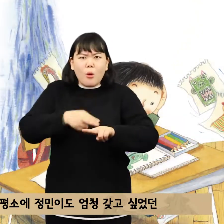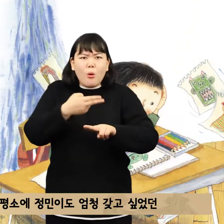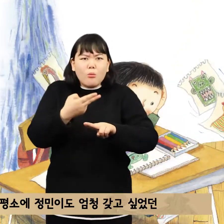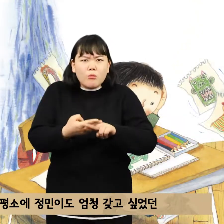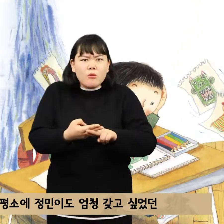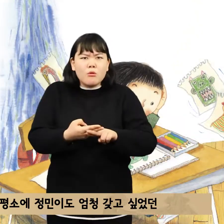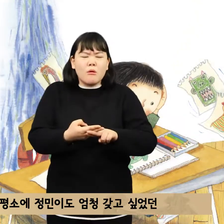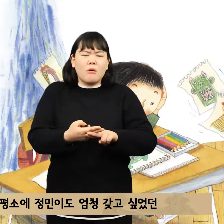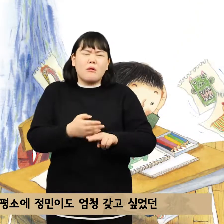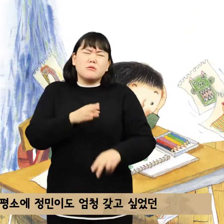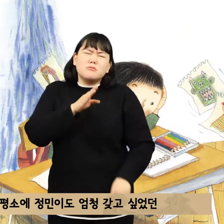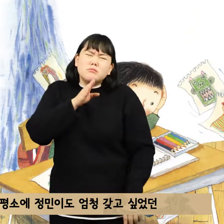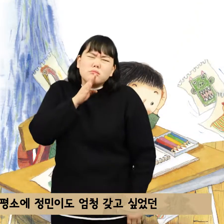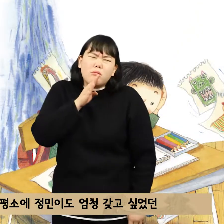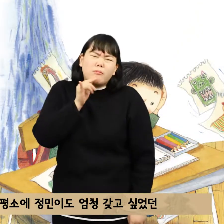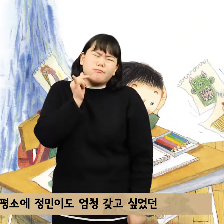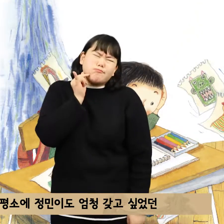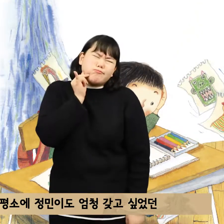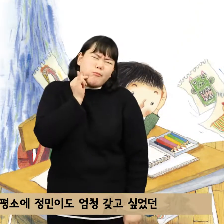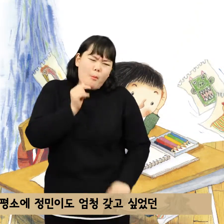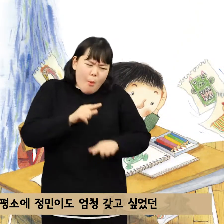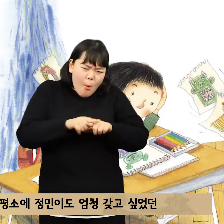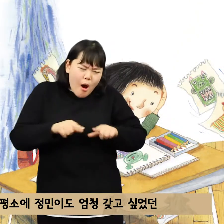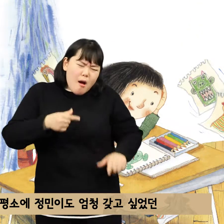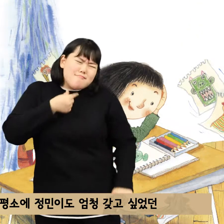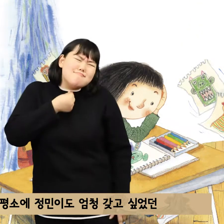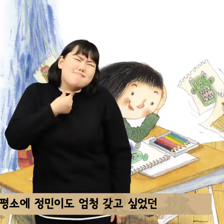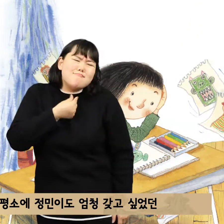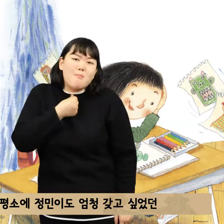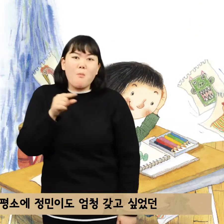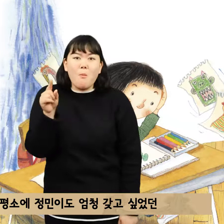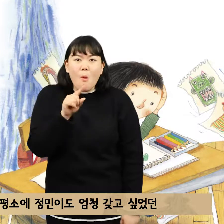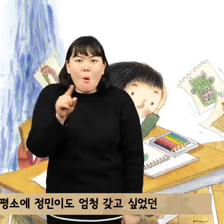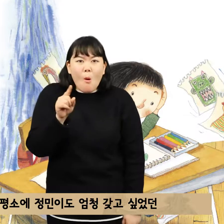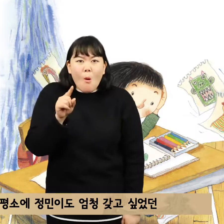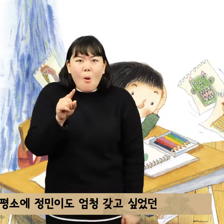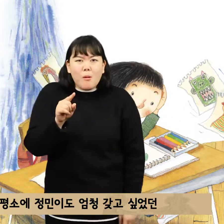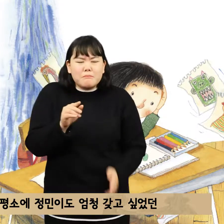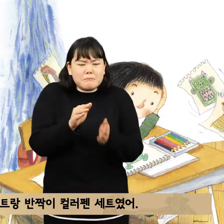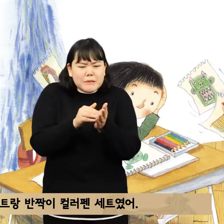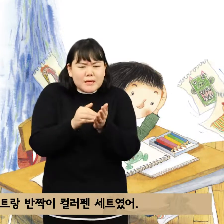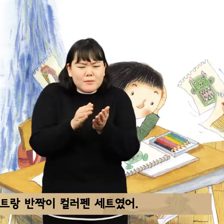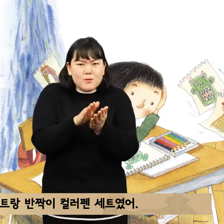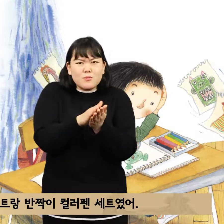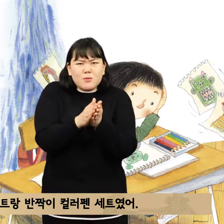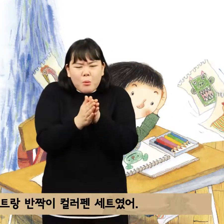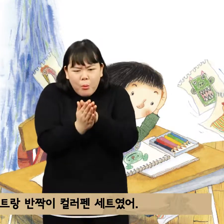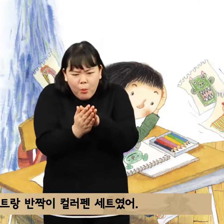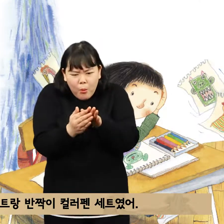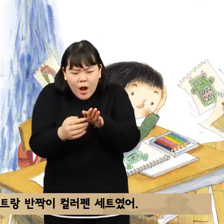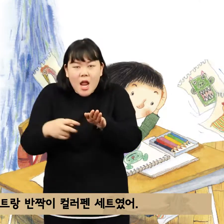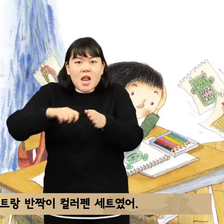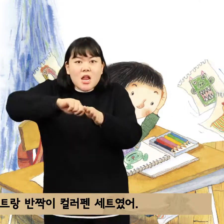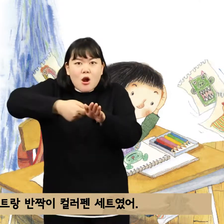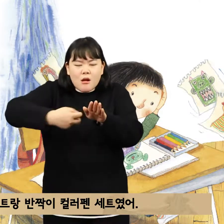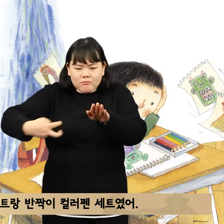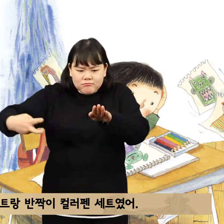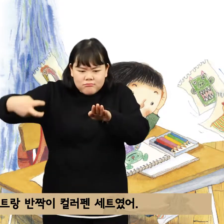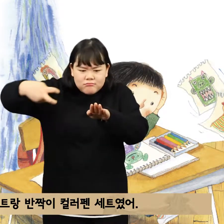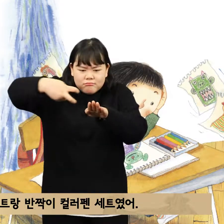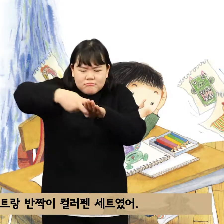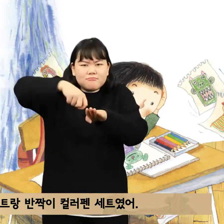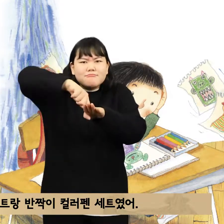재은이가 받은 선물은 평소에 정민이도 엄청 갖고 싶었던 열쇠 달린 비닐